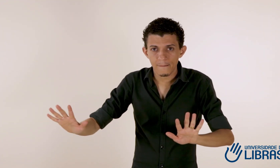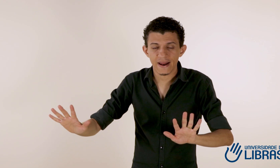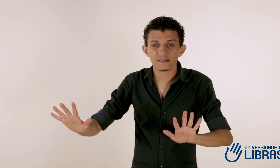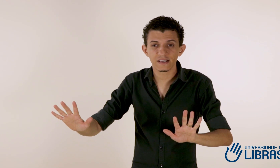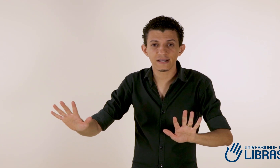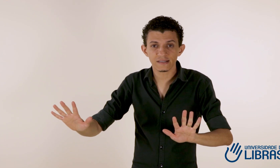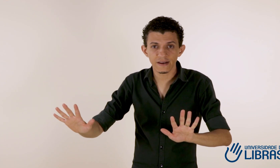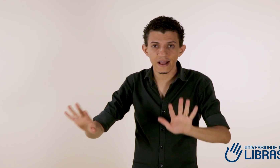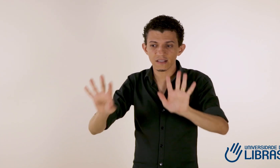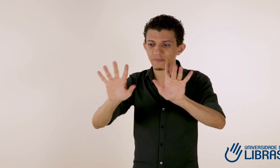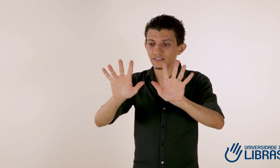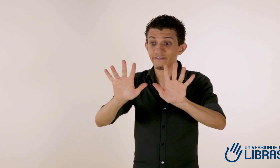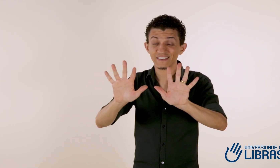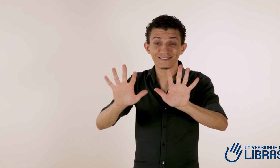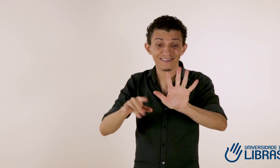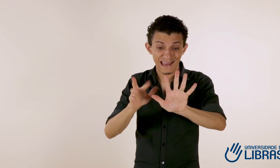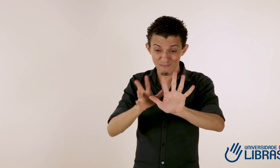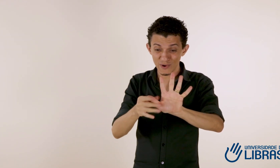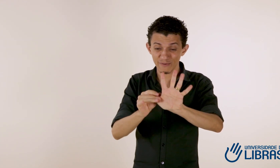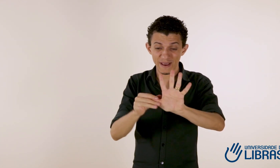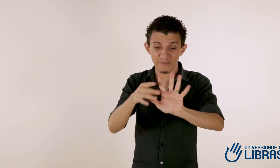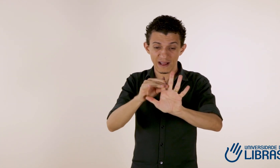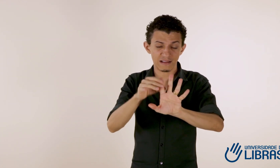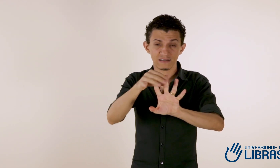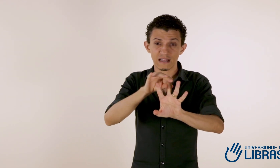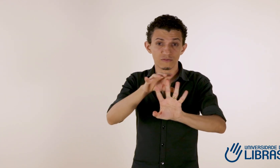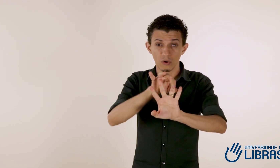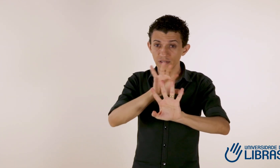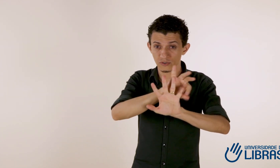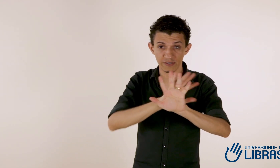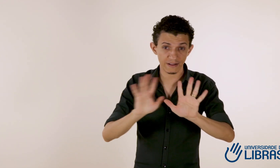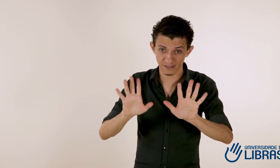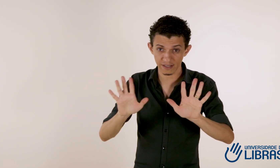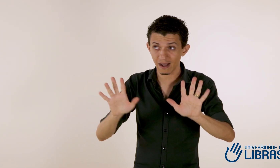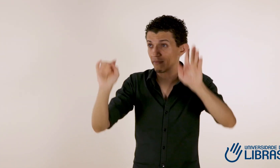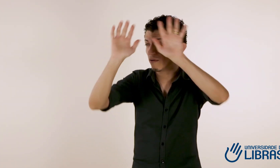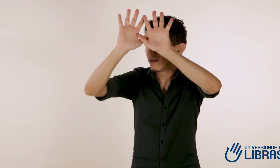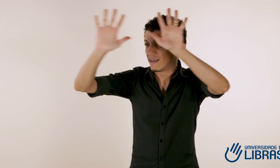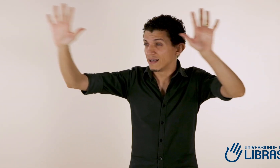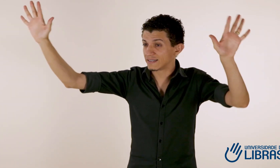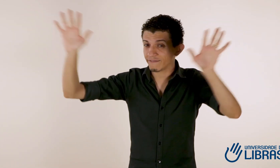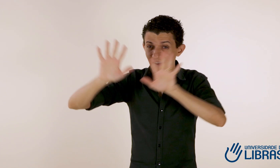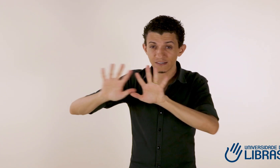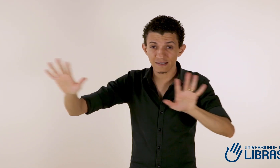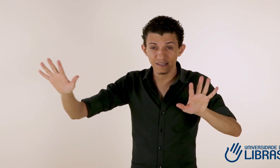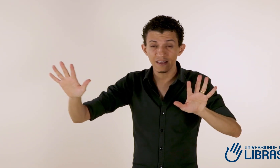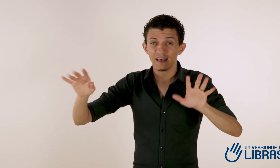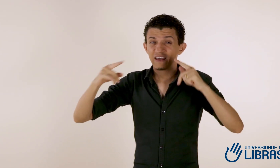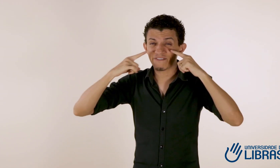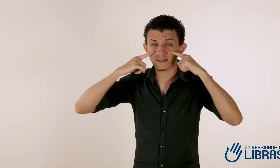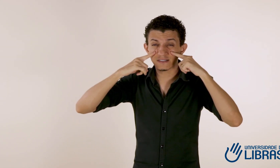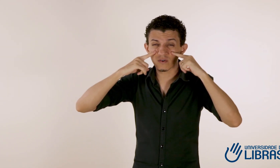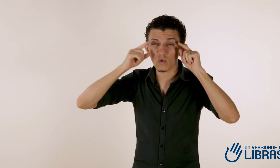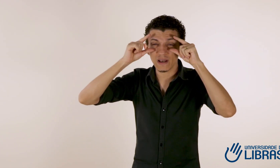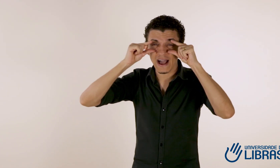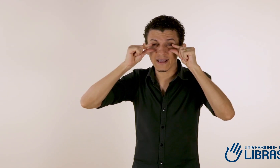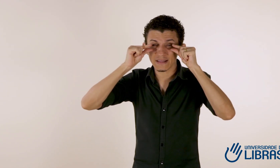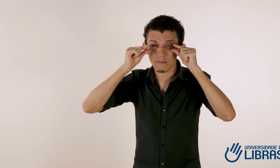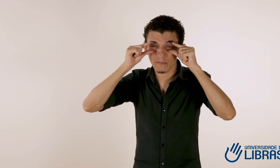para dizer das canetas, mas já enfatizando que é muito mesmo, tá todos os dedos aqui da mão, e você enfatiza assim, enfatiza com o olhar que está um